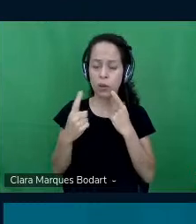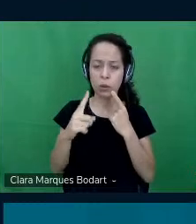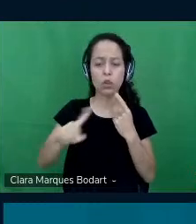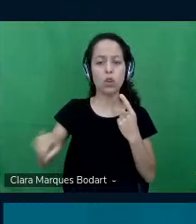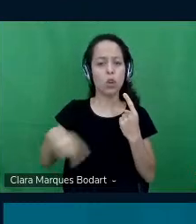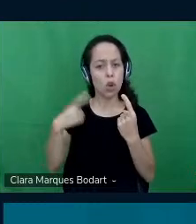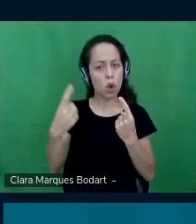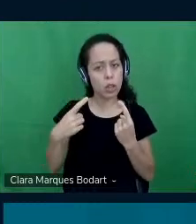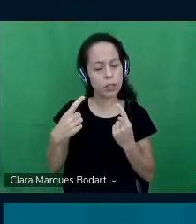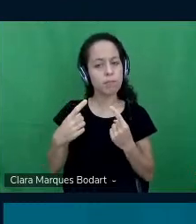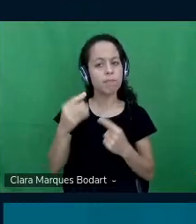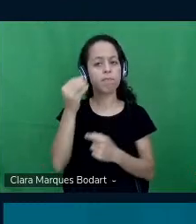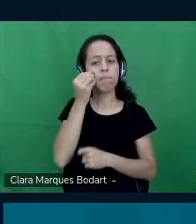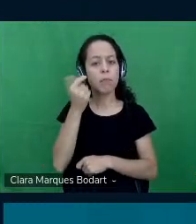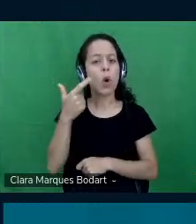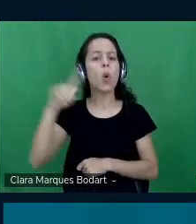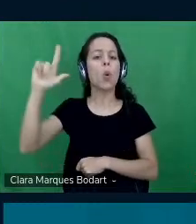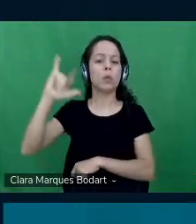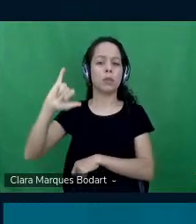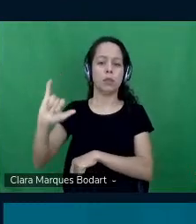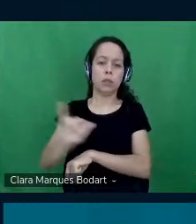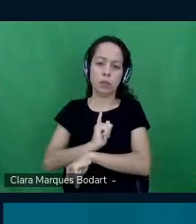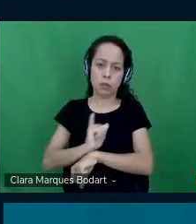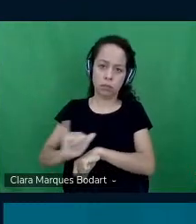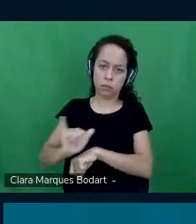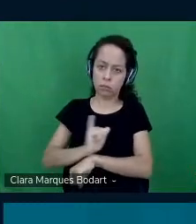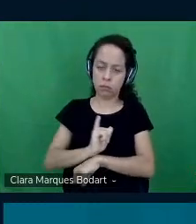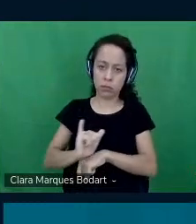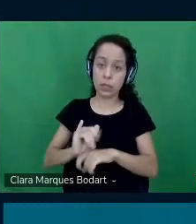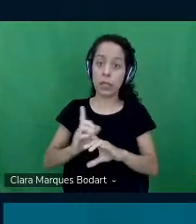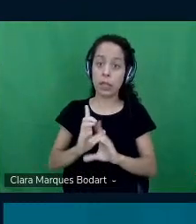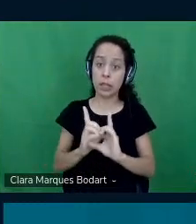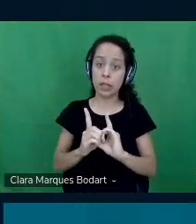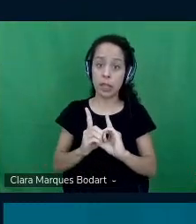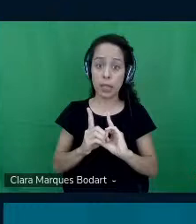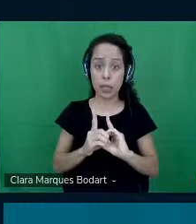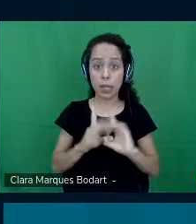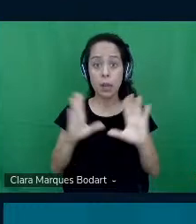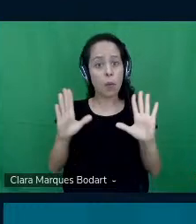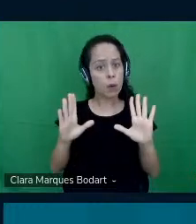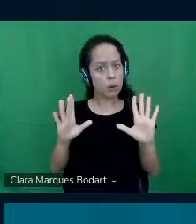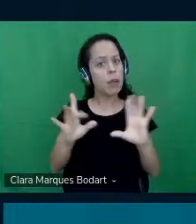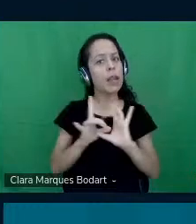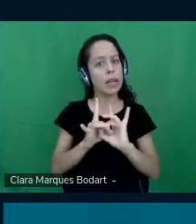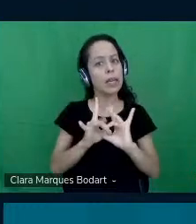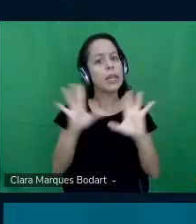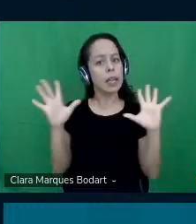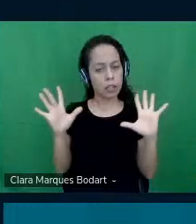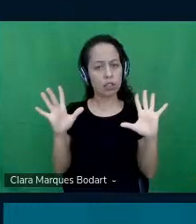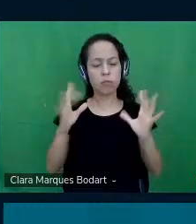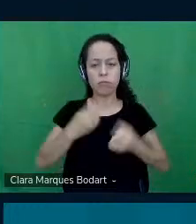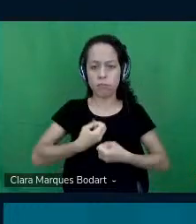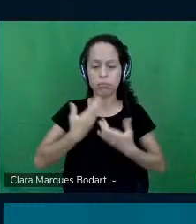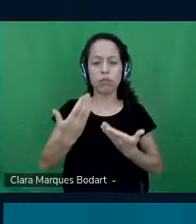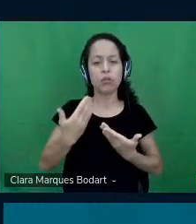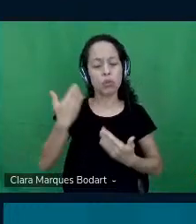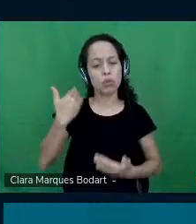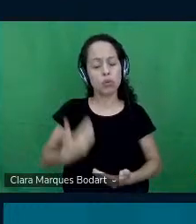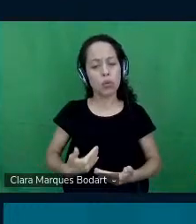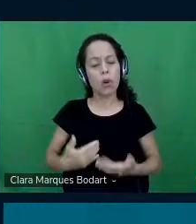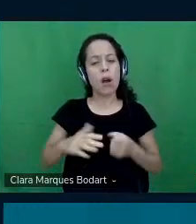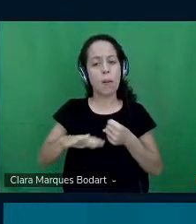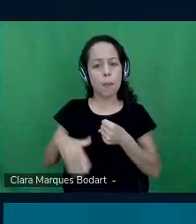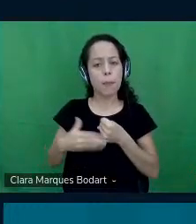apela para outros instrumentos e uma democracia permite isso, né? Então, manifesto meu integral apoio e